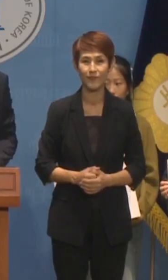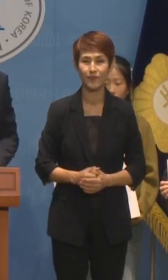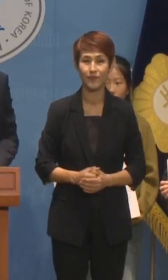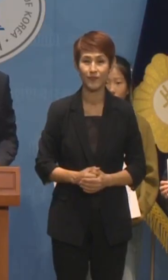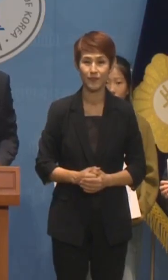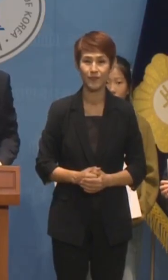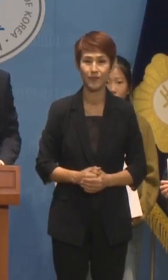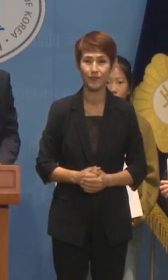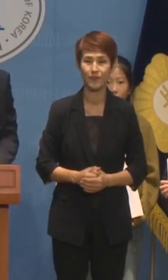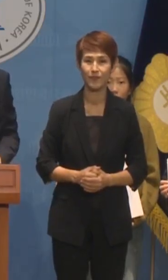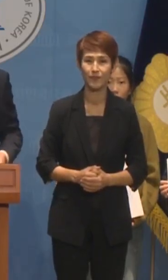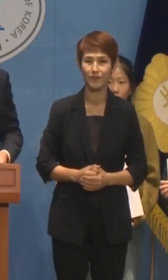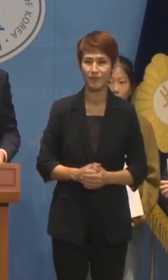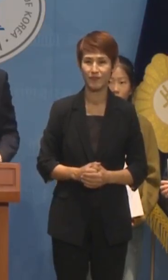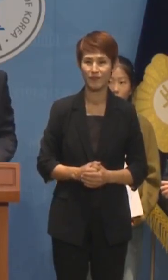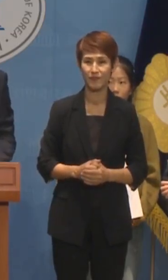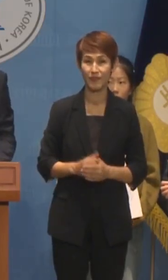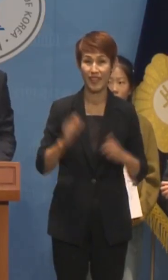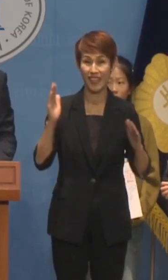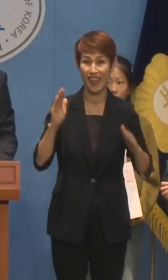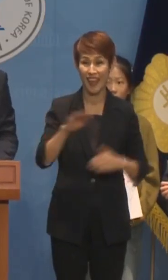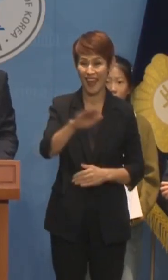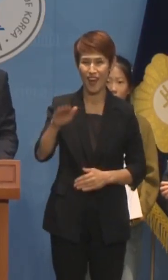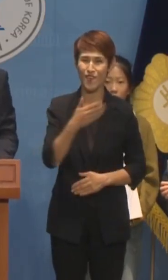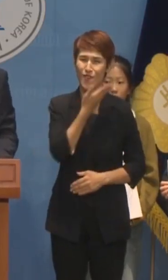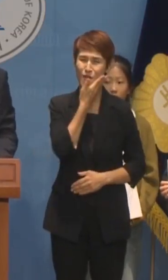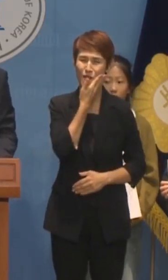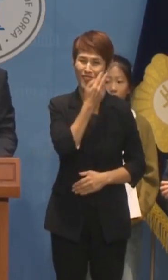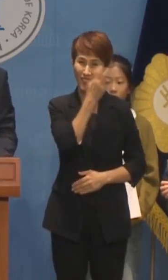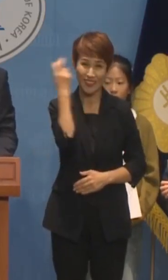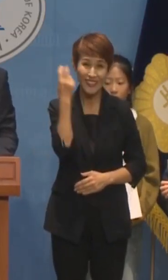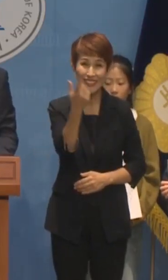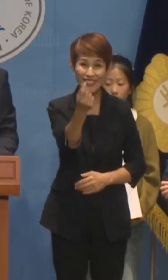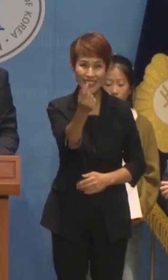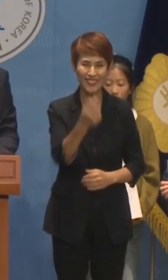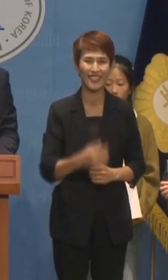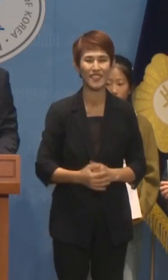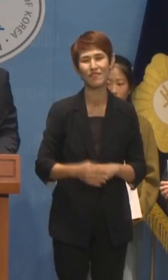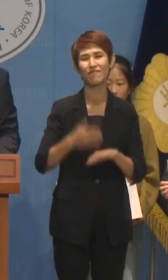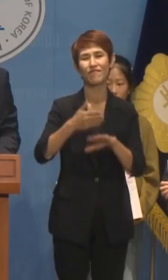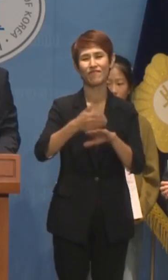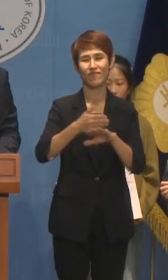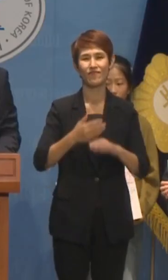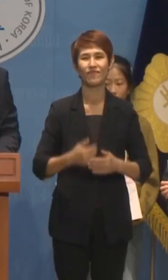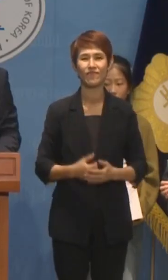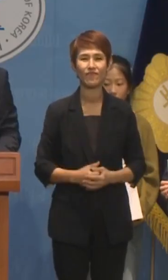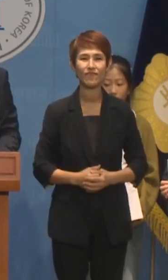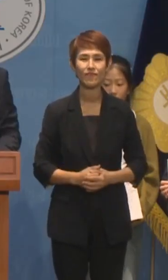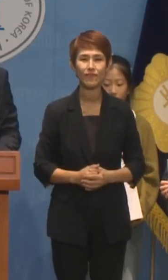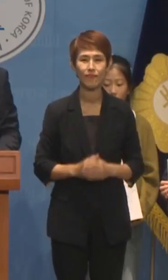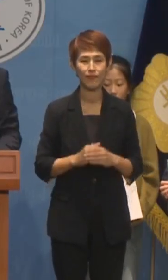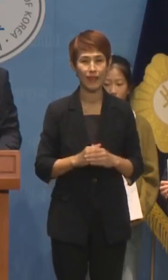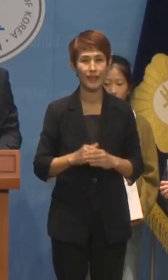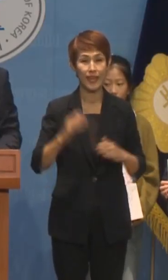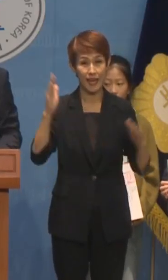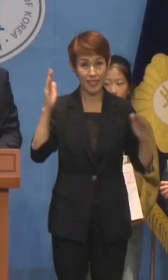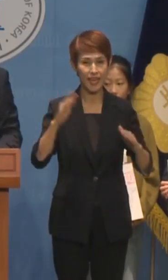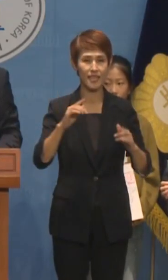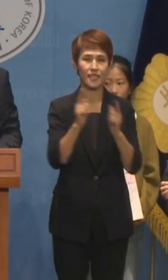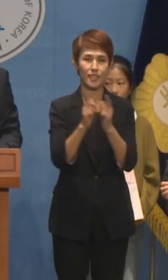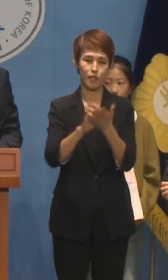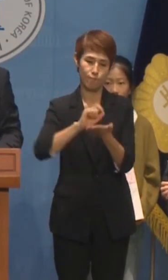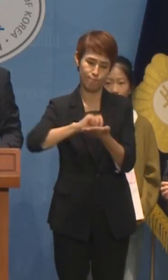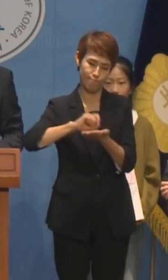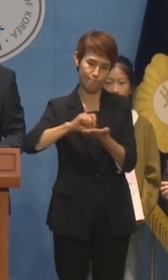우리 청원자들 너무 귀엽고 똑똑하죠? 대단히 감사합니다. 학생들의 자필